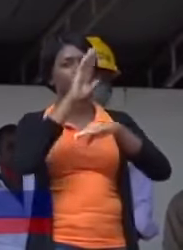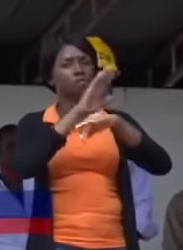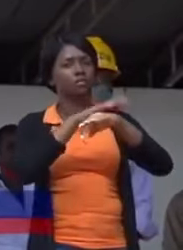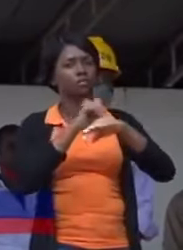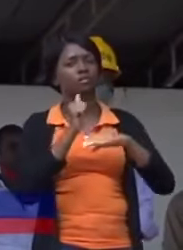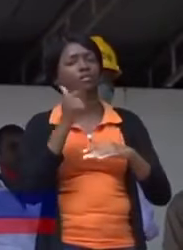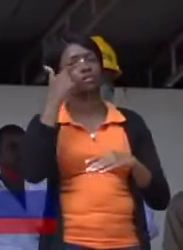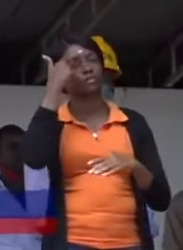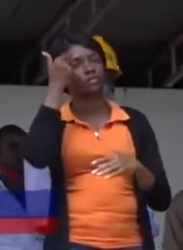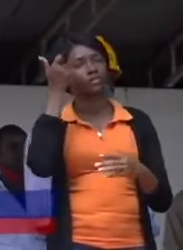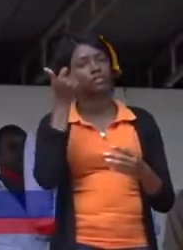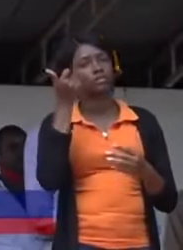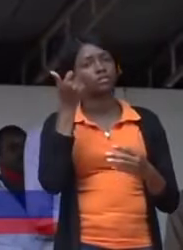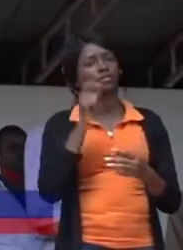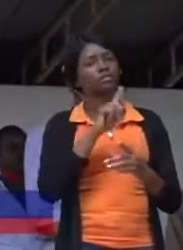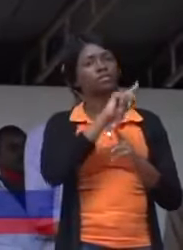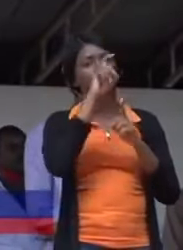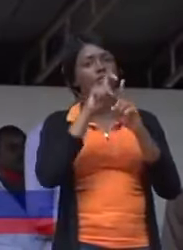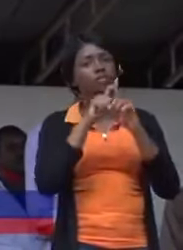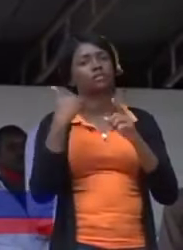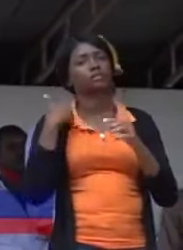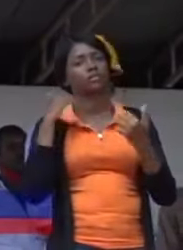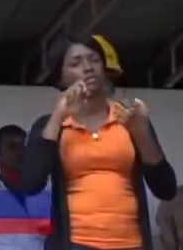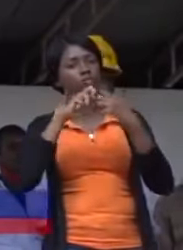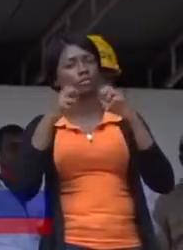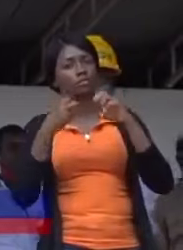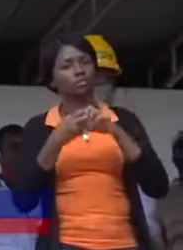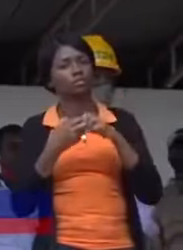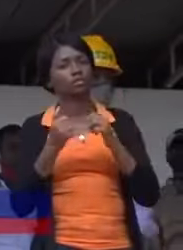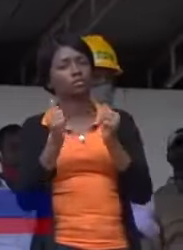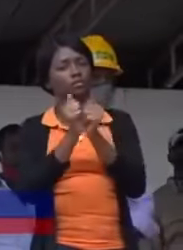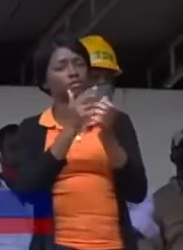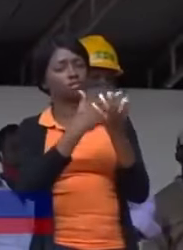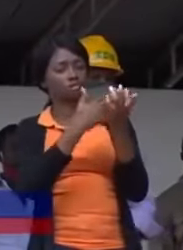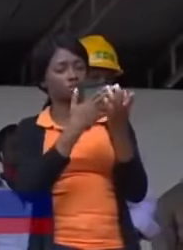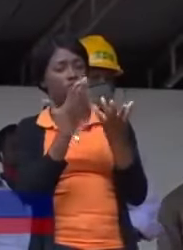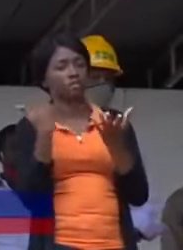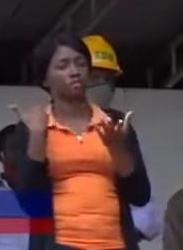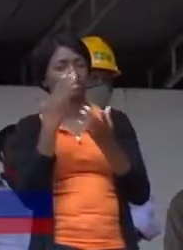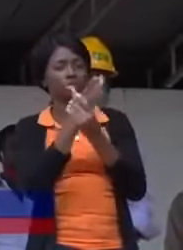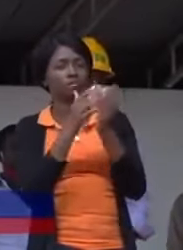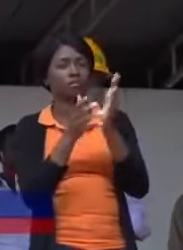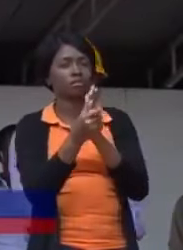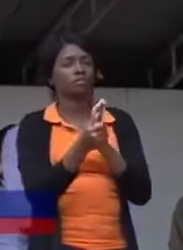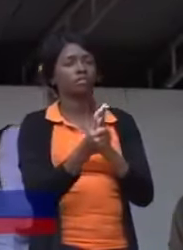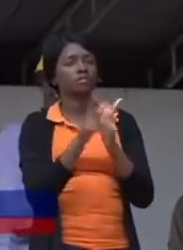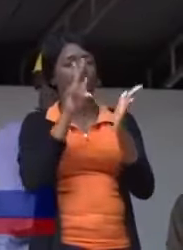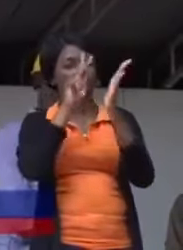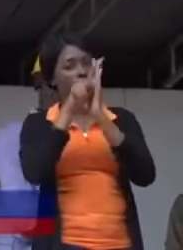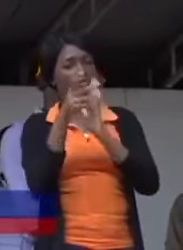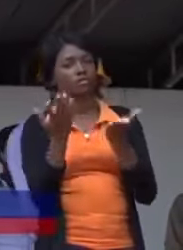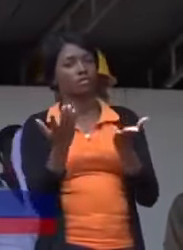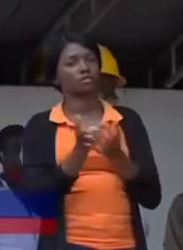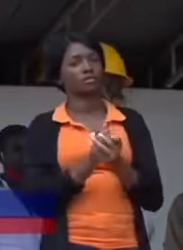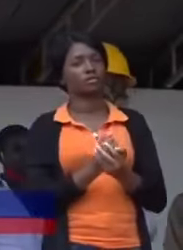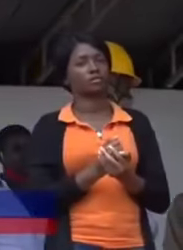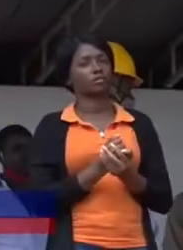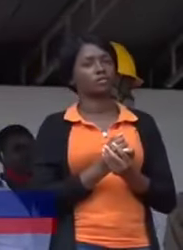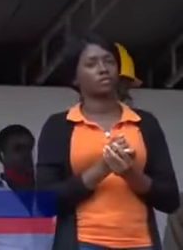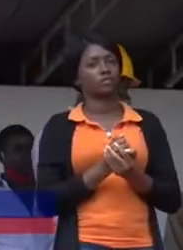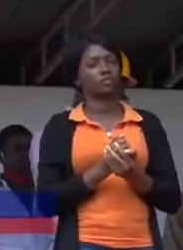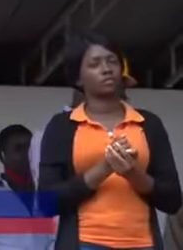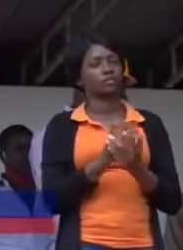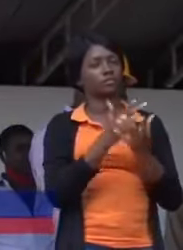Relé yo parce que l'autre problème nan avec zam ki nan mon nan, zam ki nan mon nan ka détruit ou. Zam ki nan mon